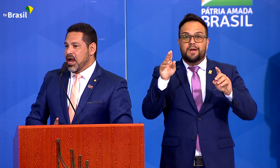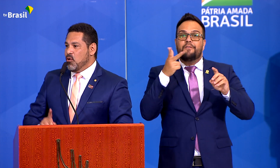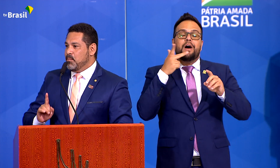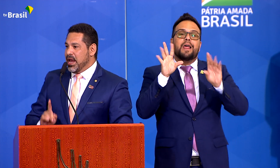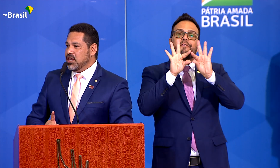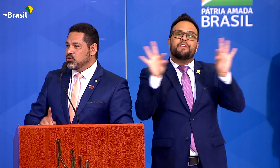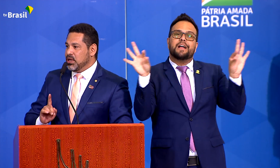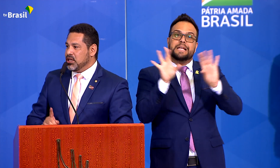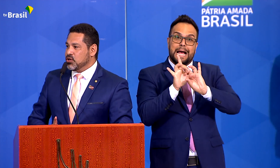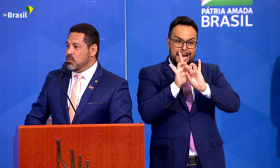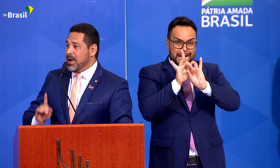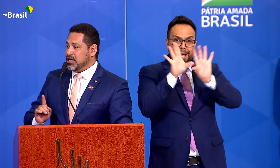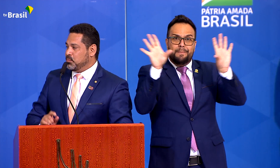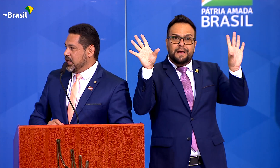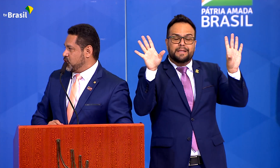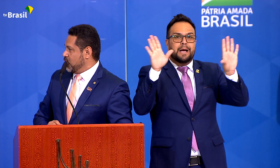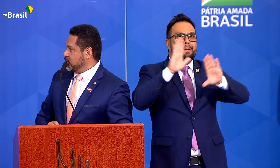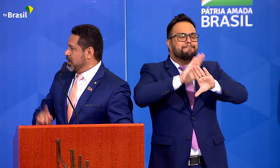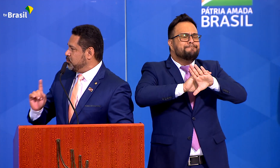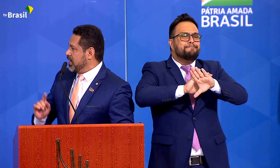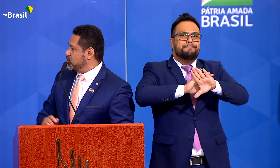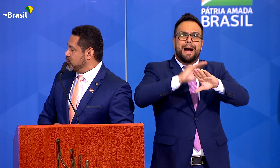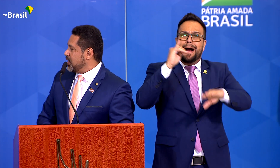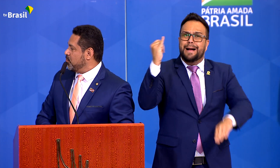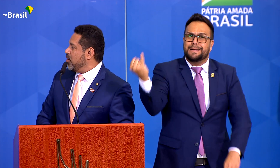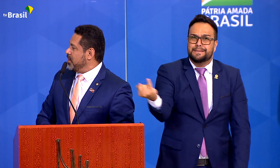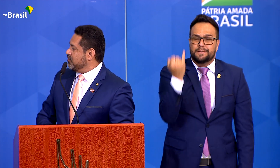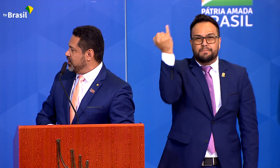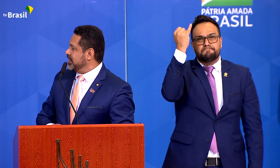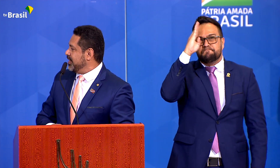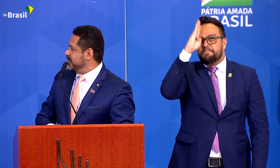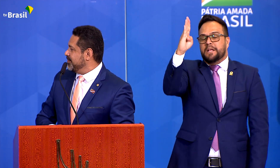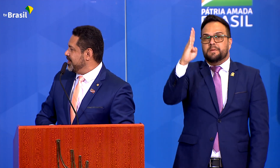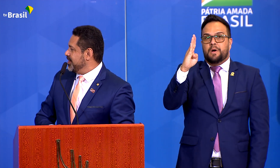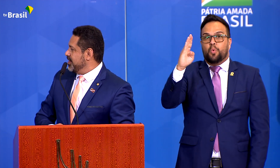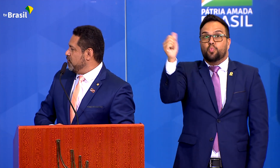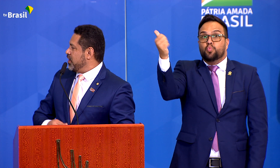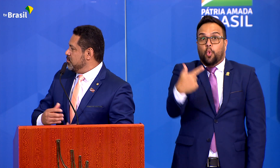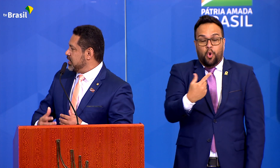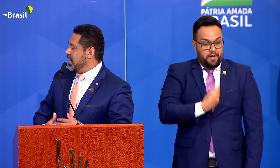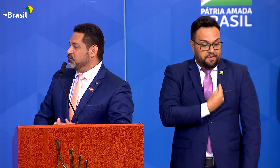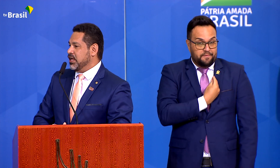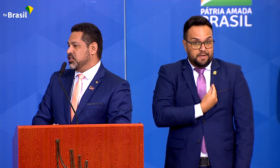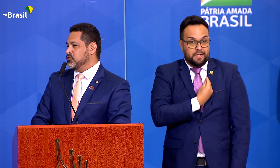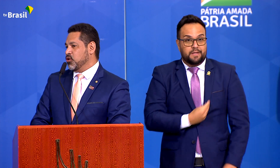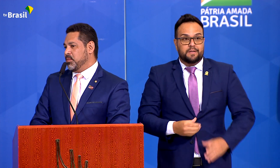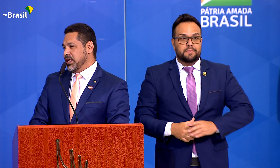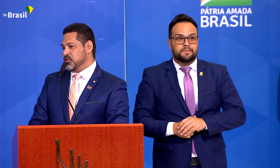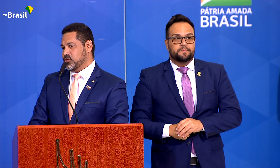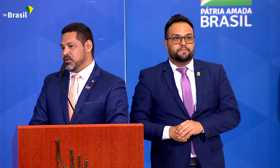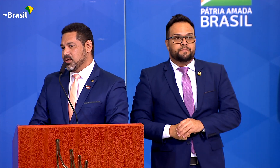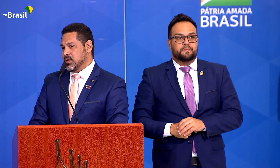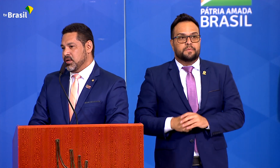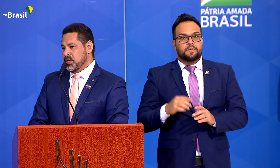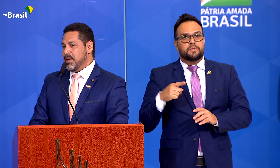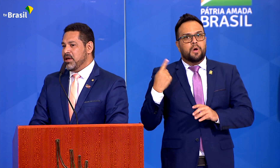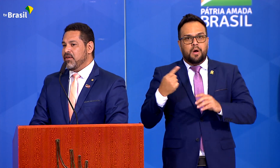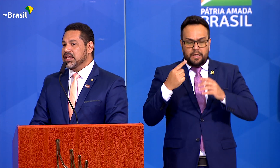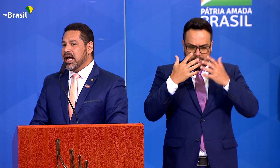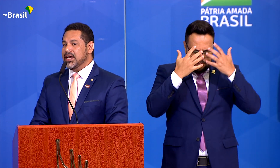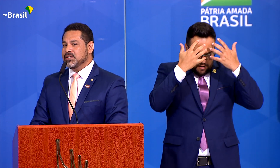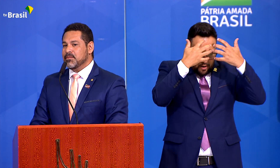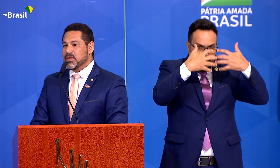é o bem jurídico mais precioso mais precioso que a própria vida e ficamos ali refletindo sobre isso